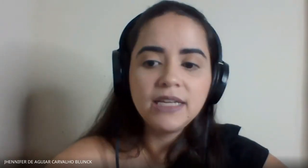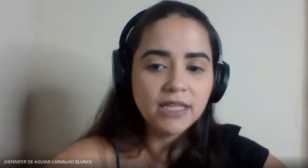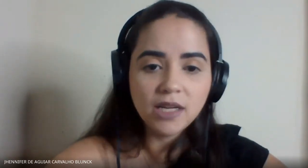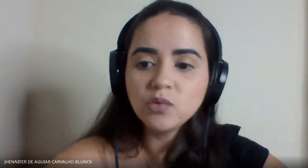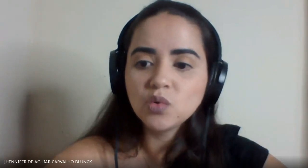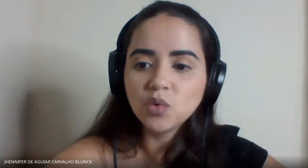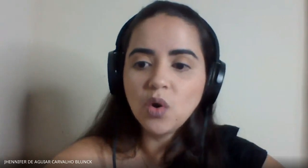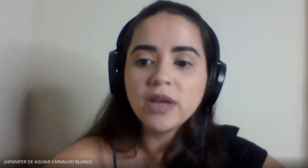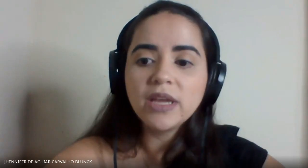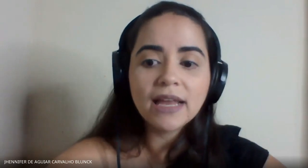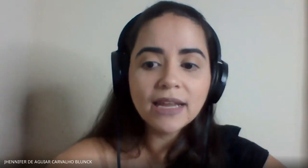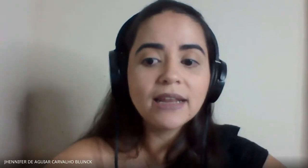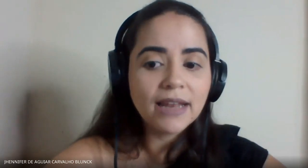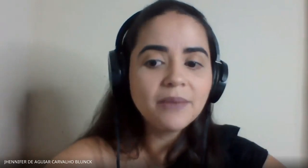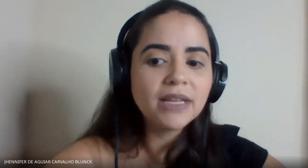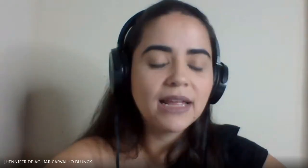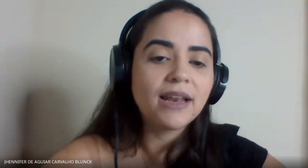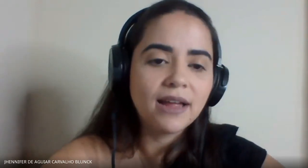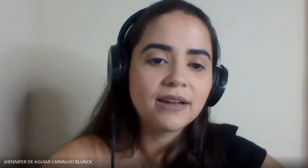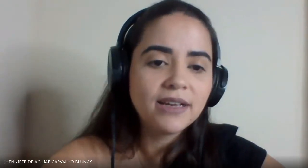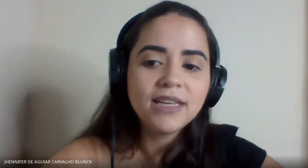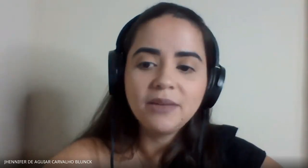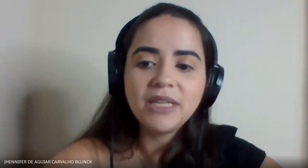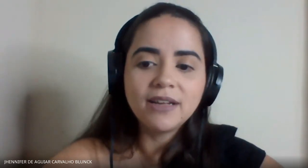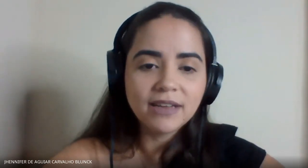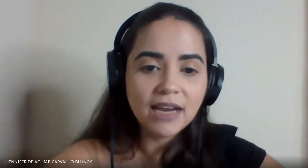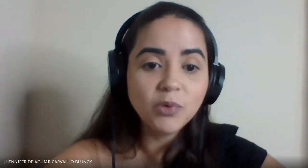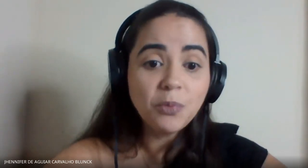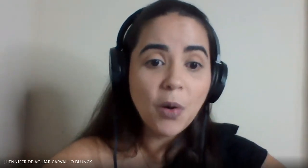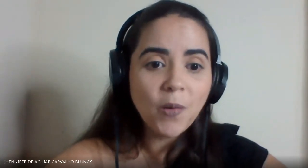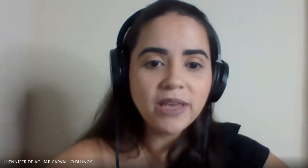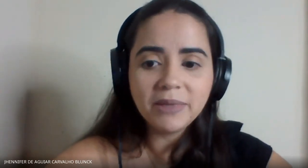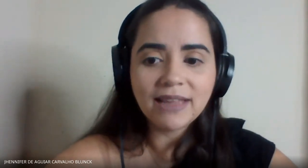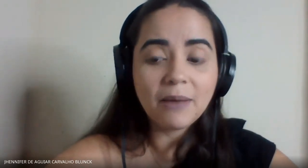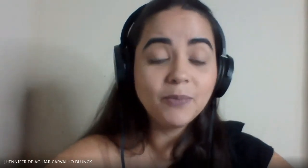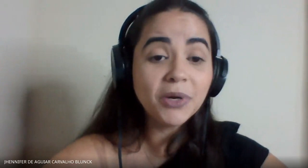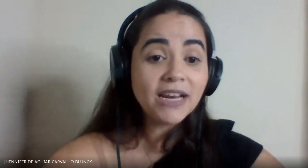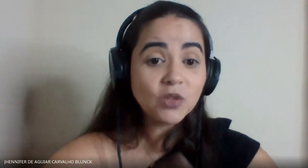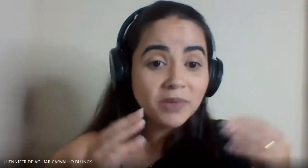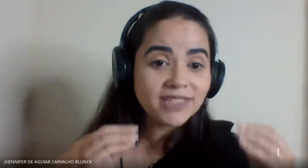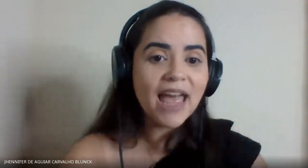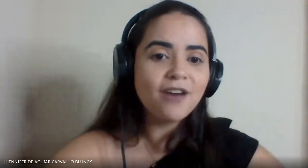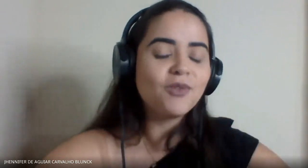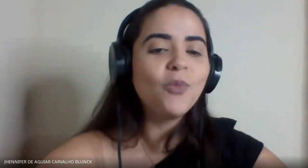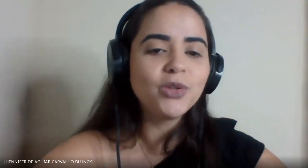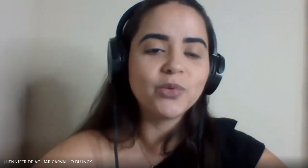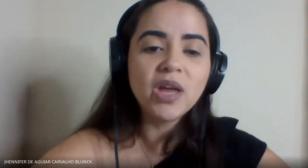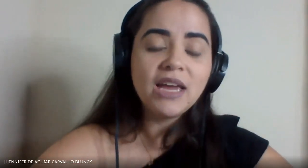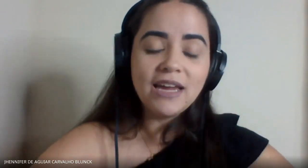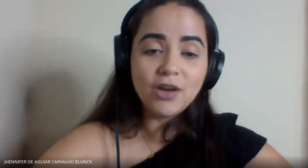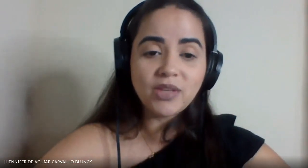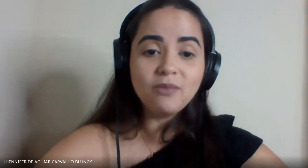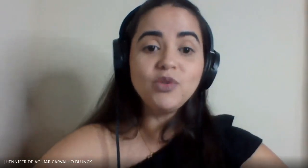dela, que não estudou, e ela lembra dela imitando, que ela é muito boa em imitar, porque eles observam